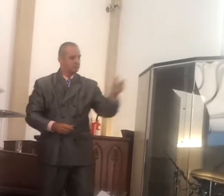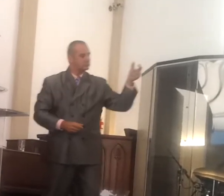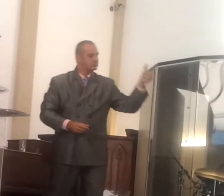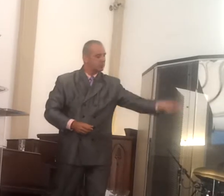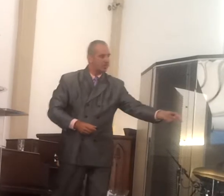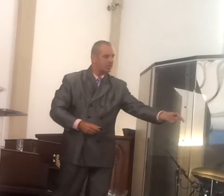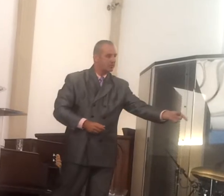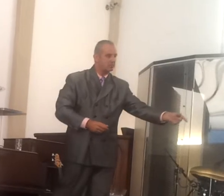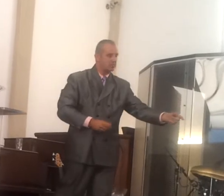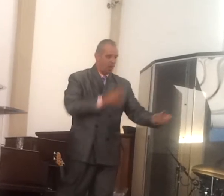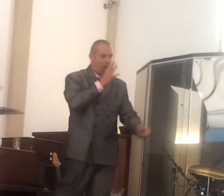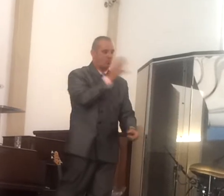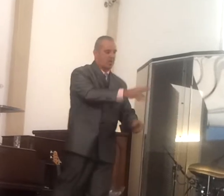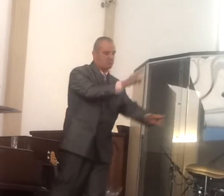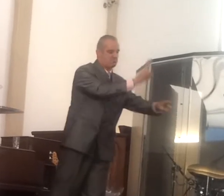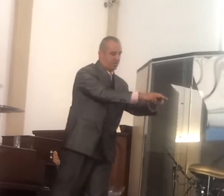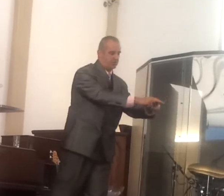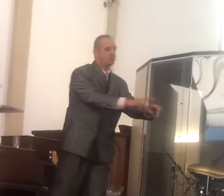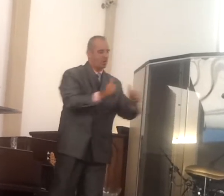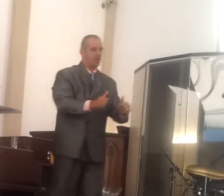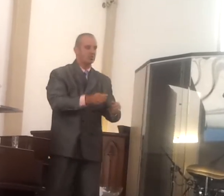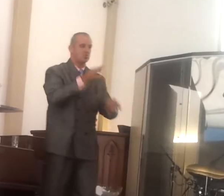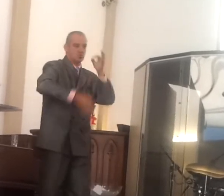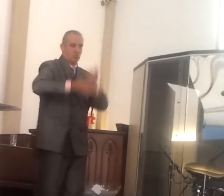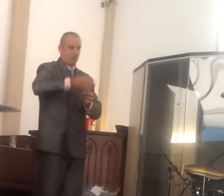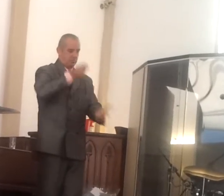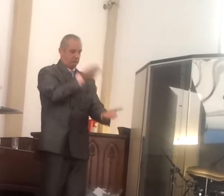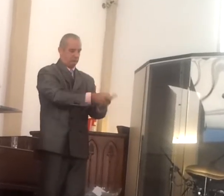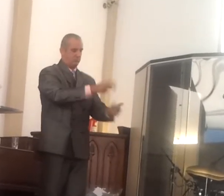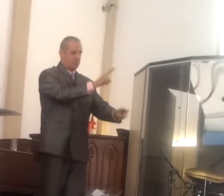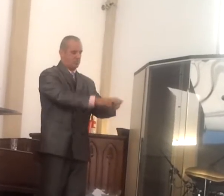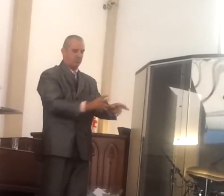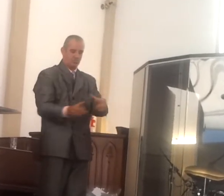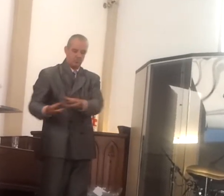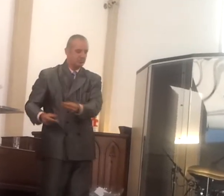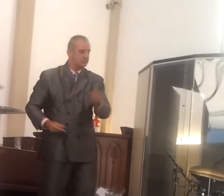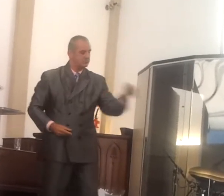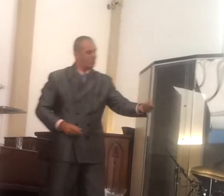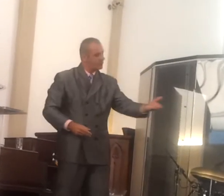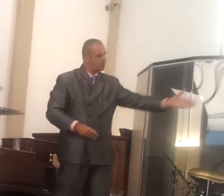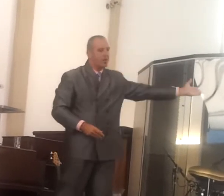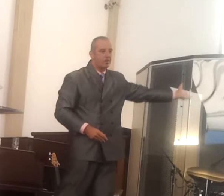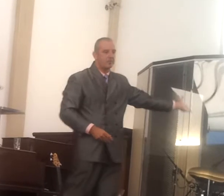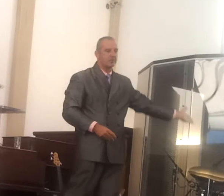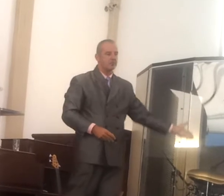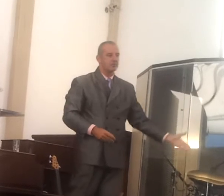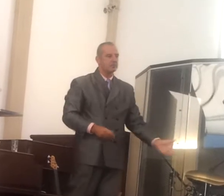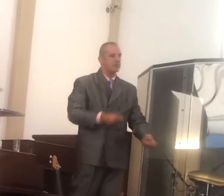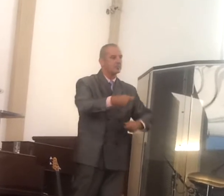Depois de alguns anos nessa atividade, ele entregou o Novo Testamento desse.